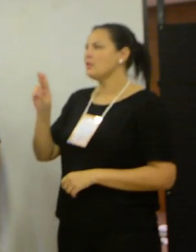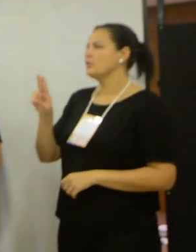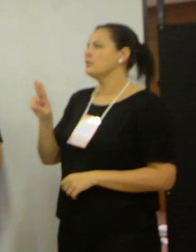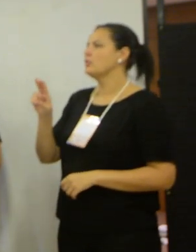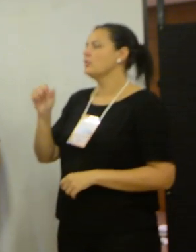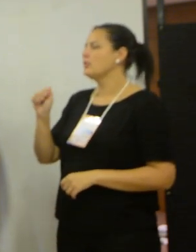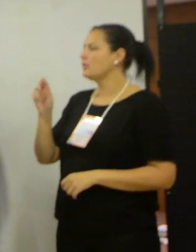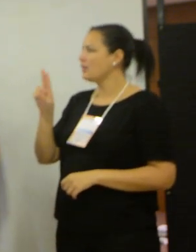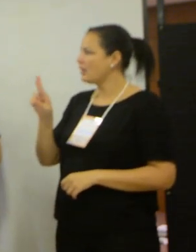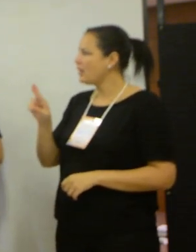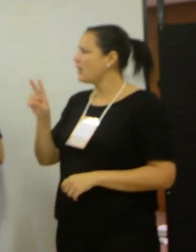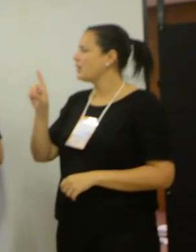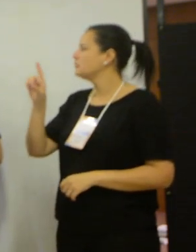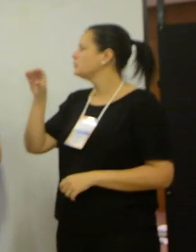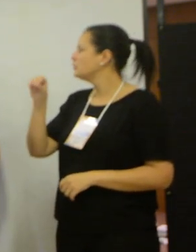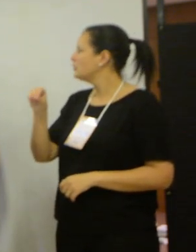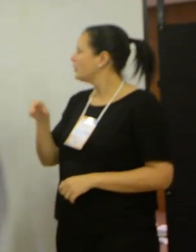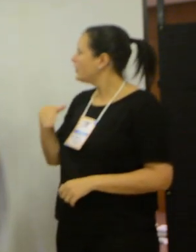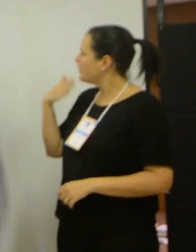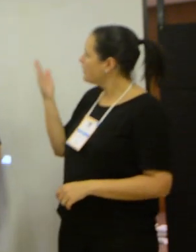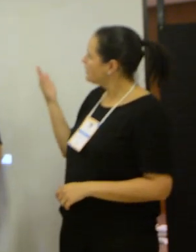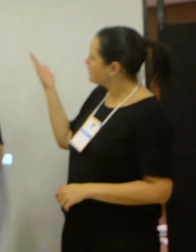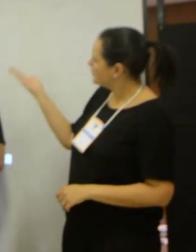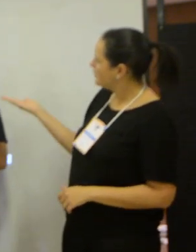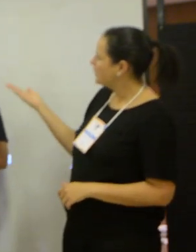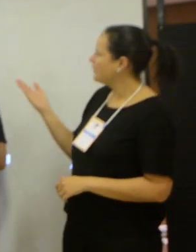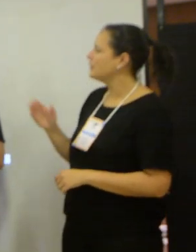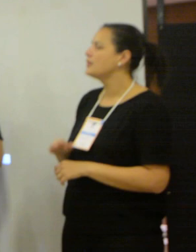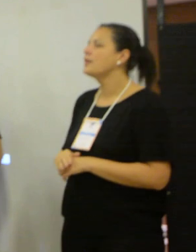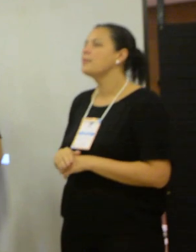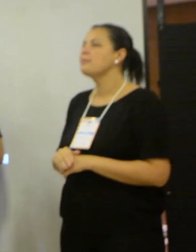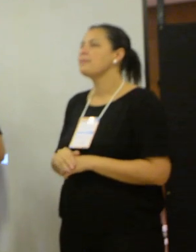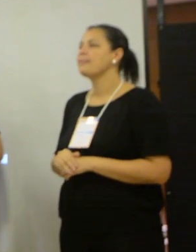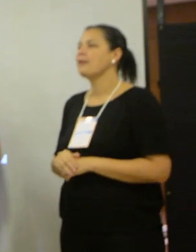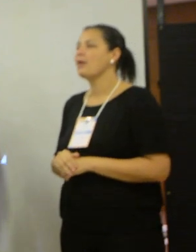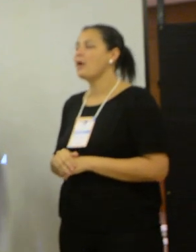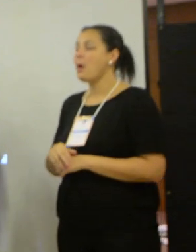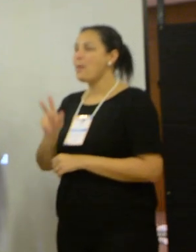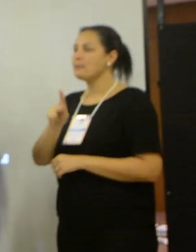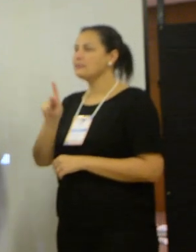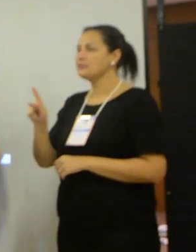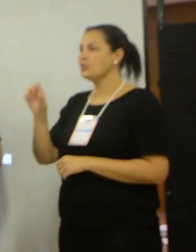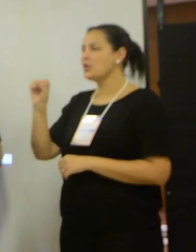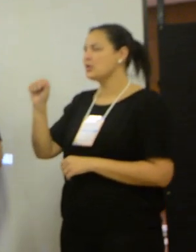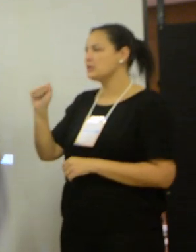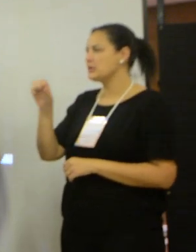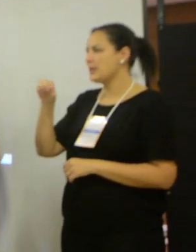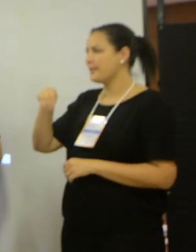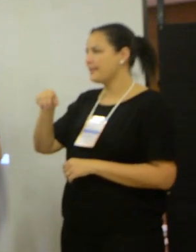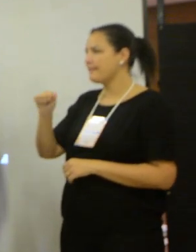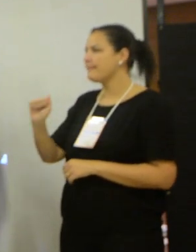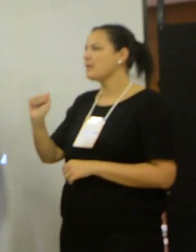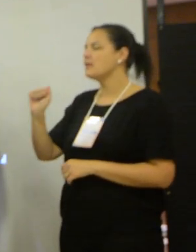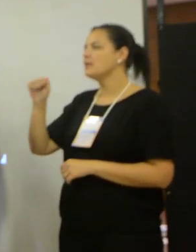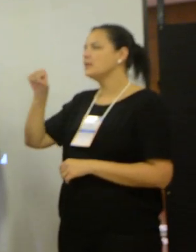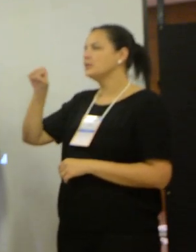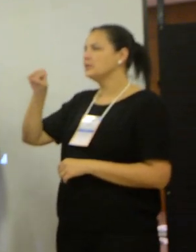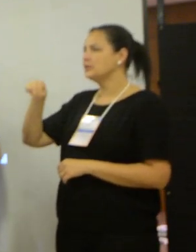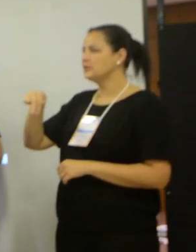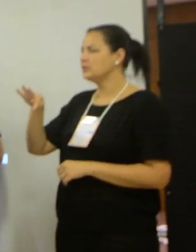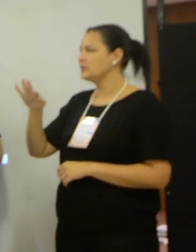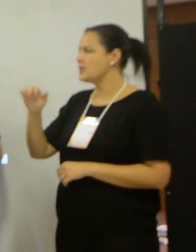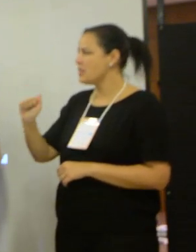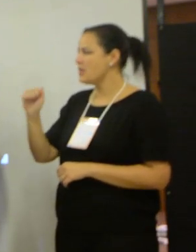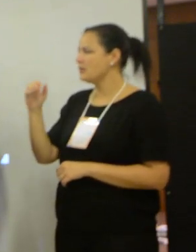direita, a professora Dra. Samantha Costa, bióloga. Antes de darmos início, de fato, aos